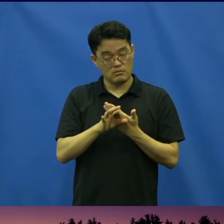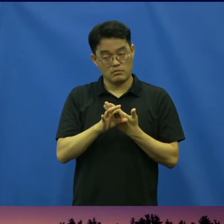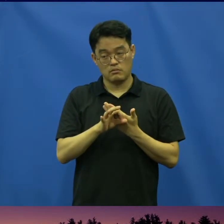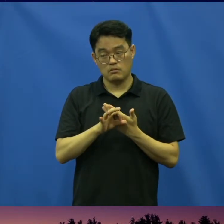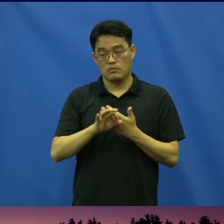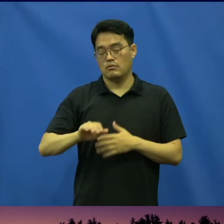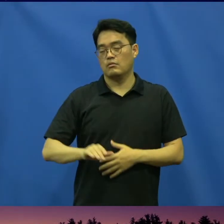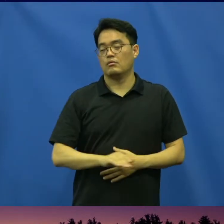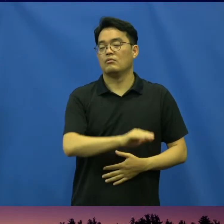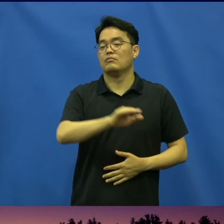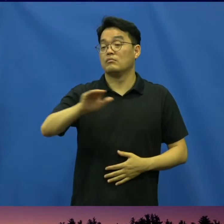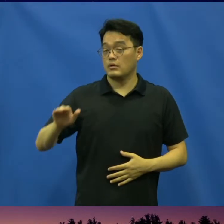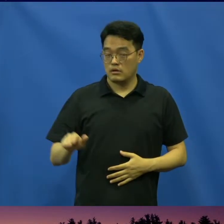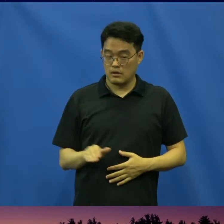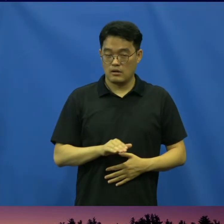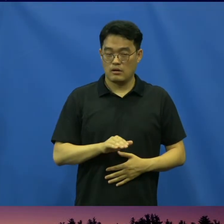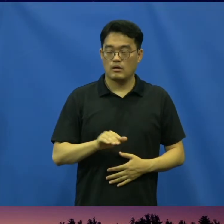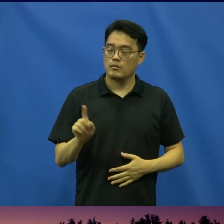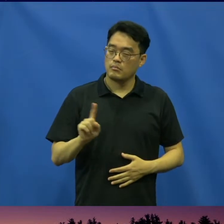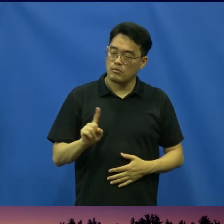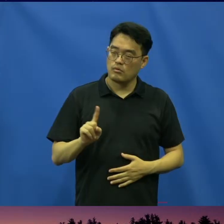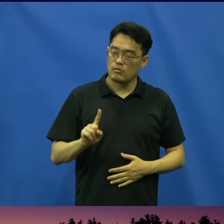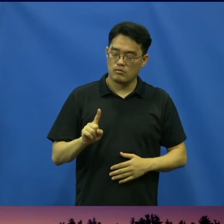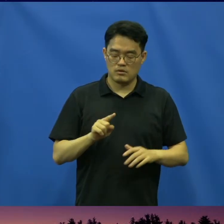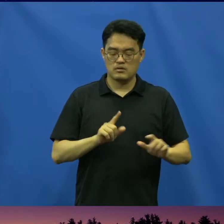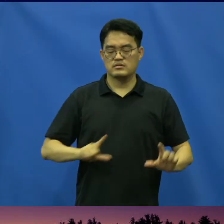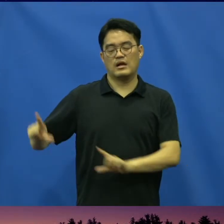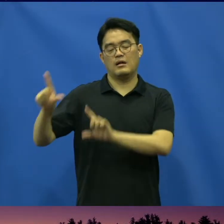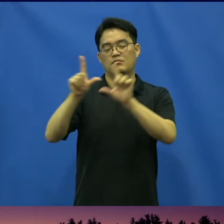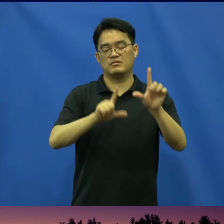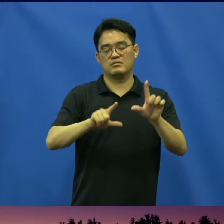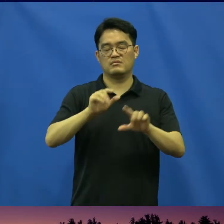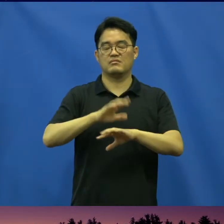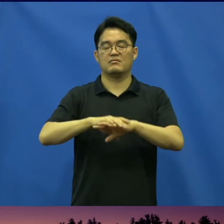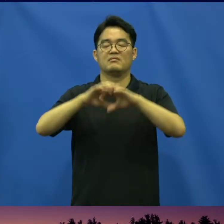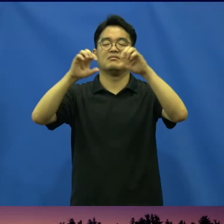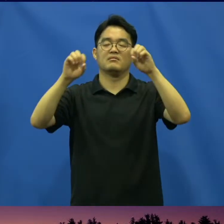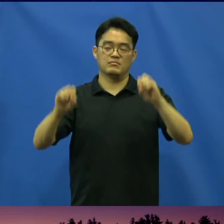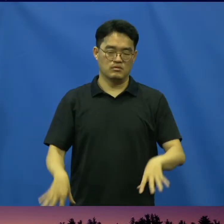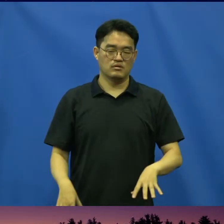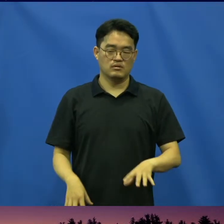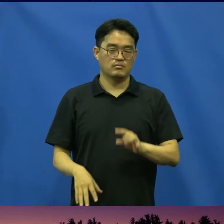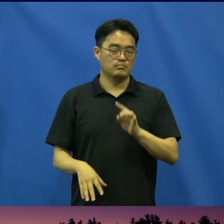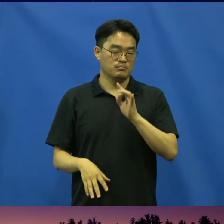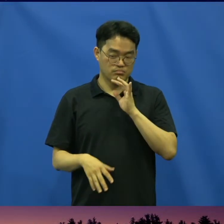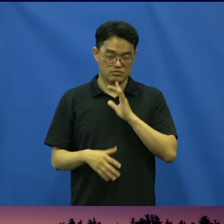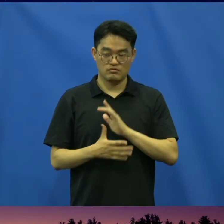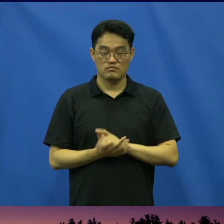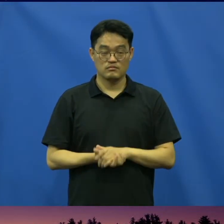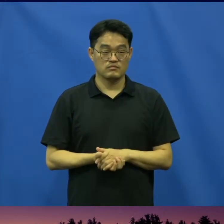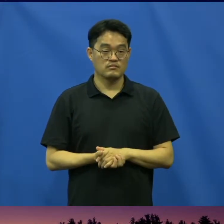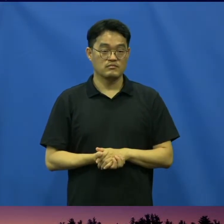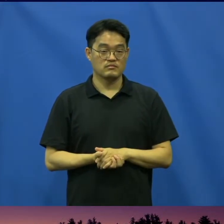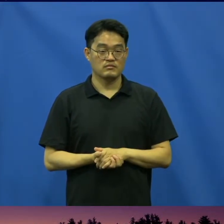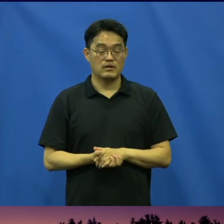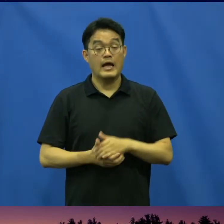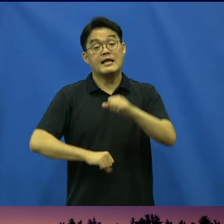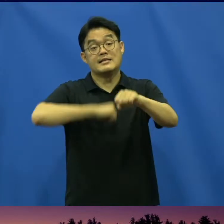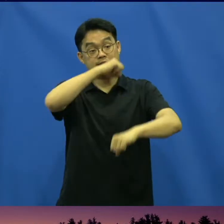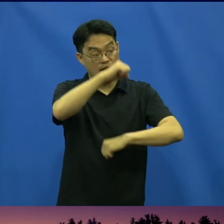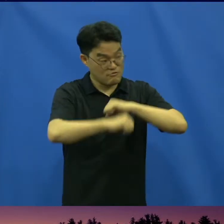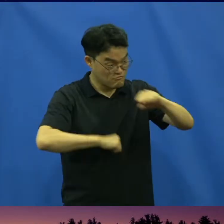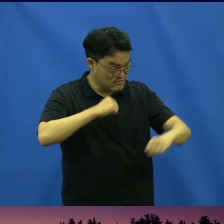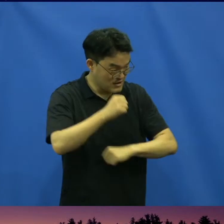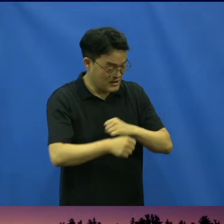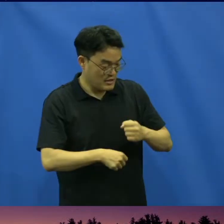그럼 뭐 올무에 한번 잡히면, 그물에 한번 걸리면 끝나잖아요. 물고기가 새가 끝나잖아요. 근데 인생까지